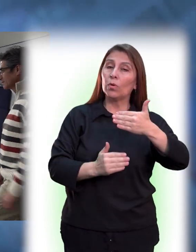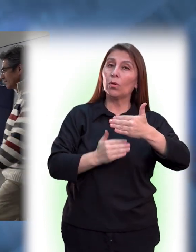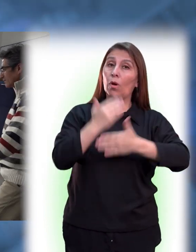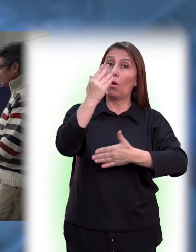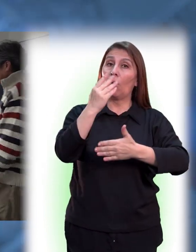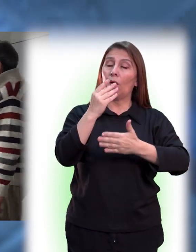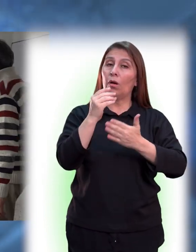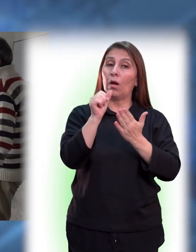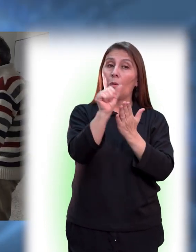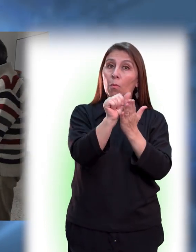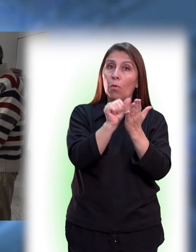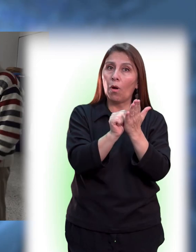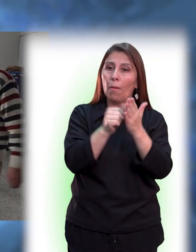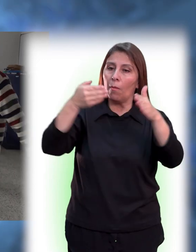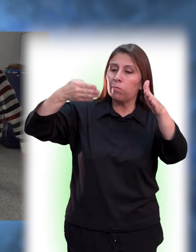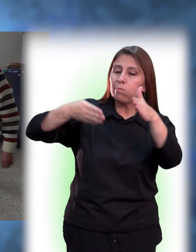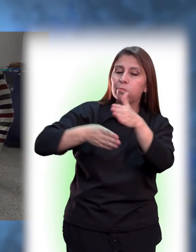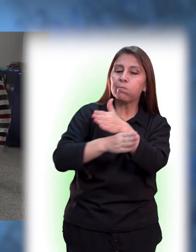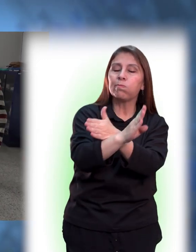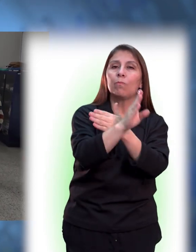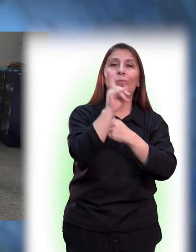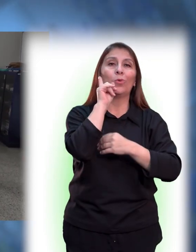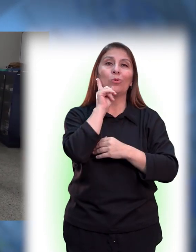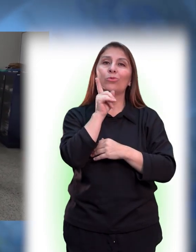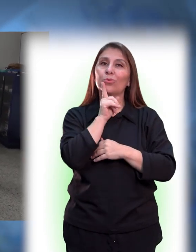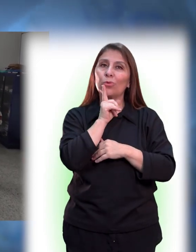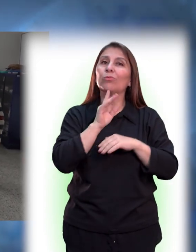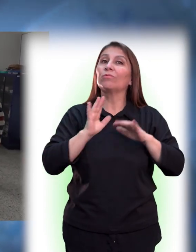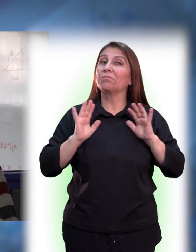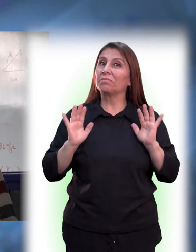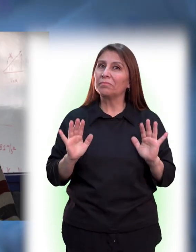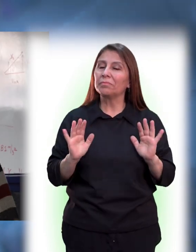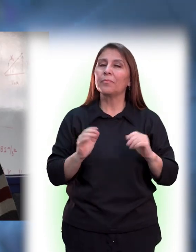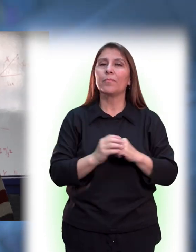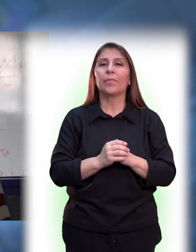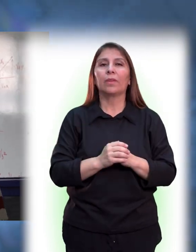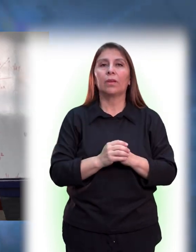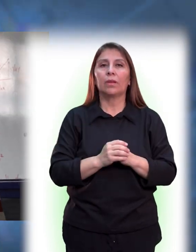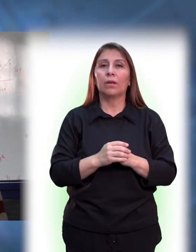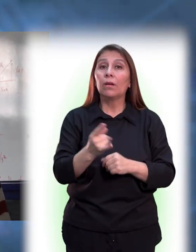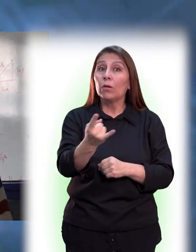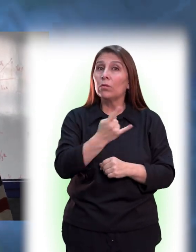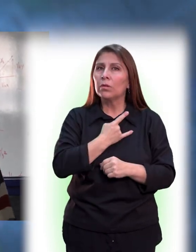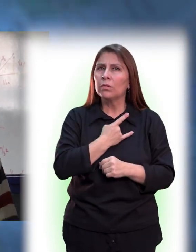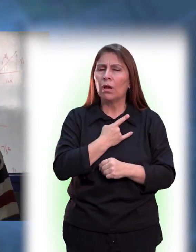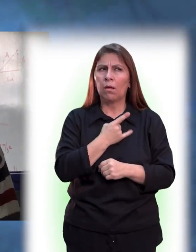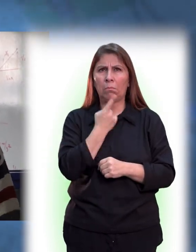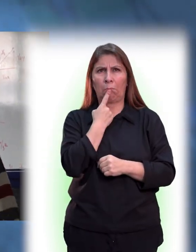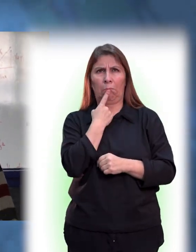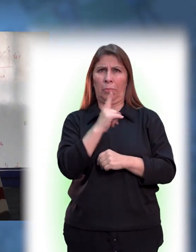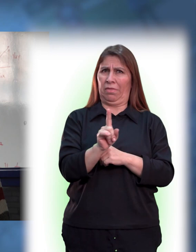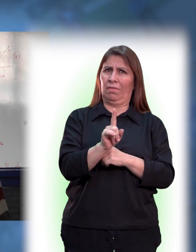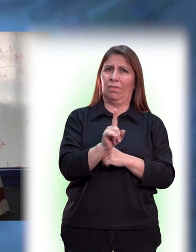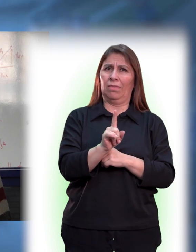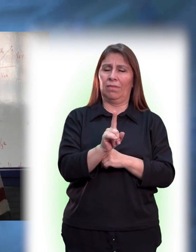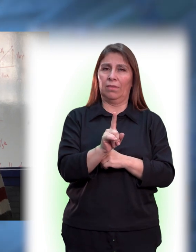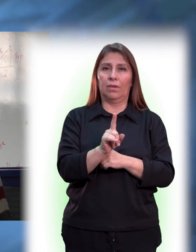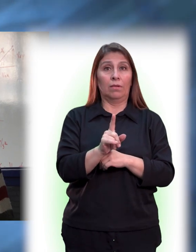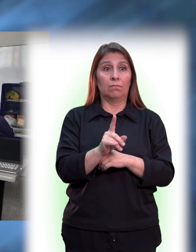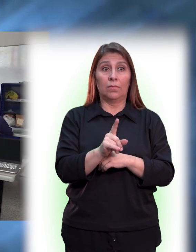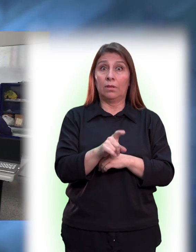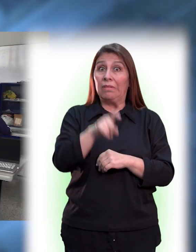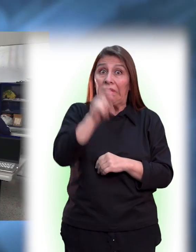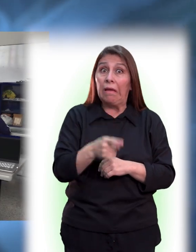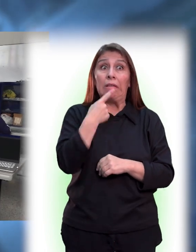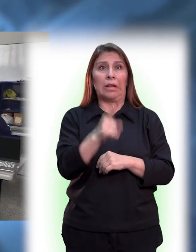nos llegan a nosotros chicos sordos. Y en la universidad, pues eso es extraño, ¿no? No debía ser